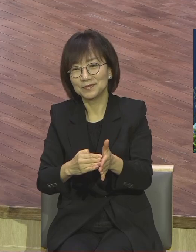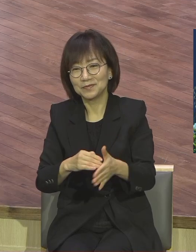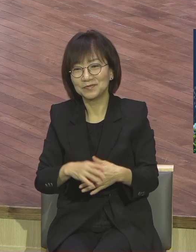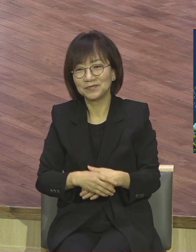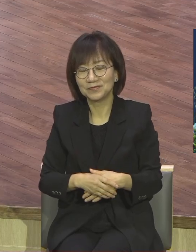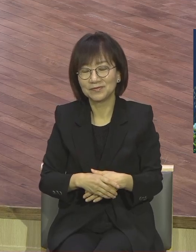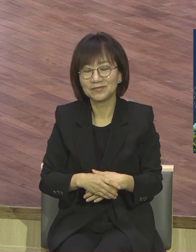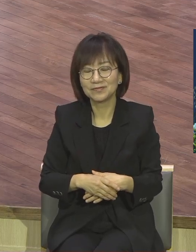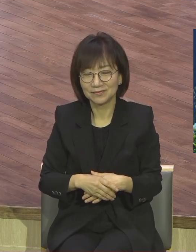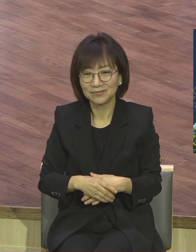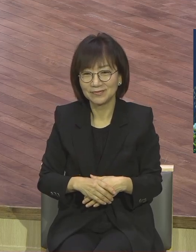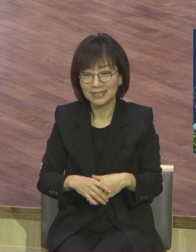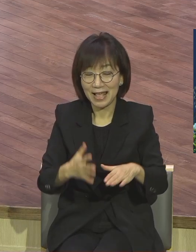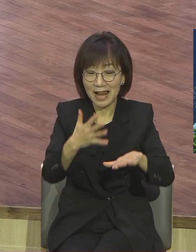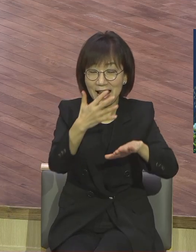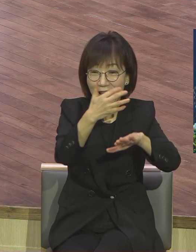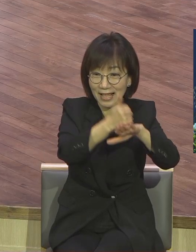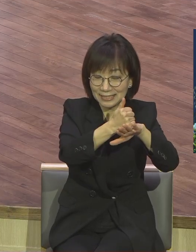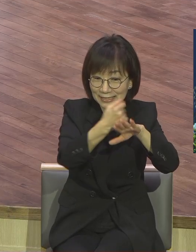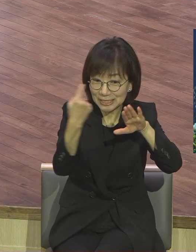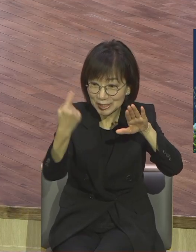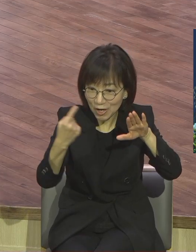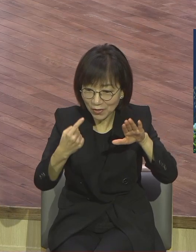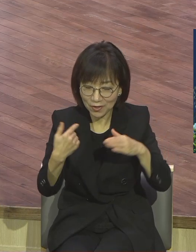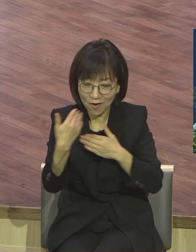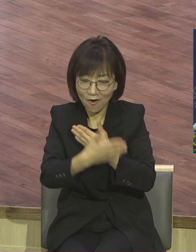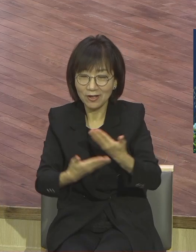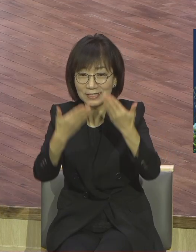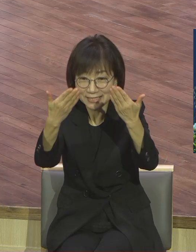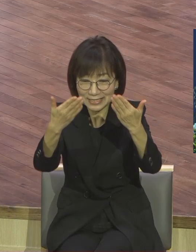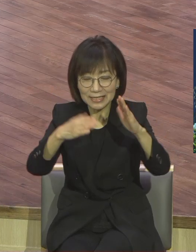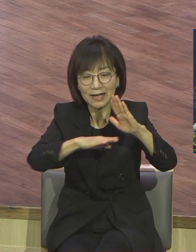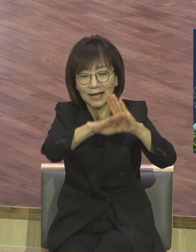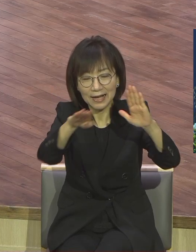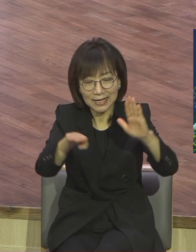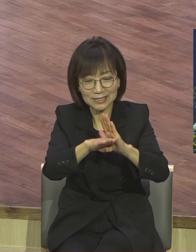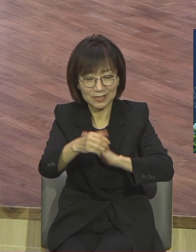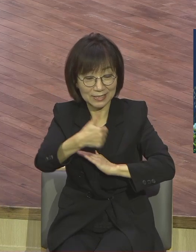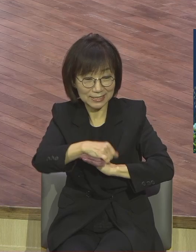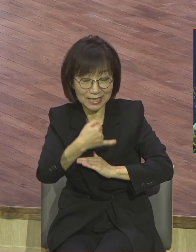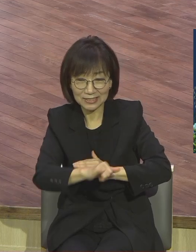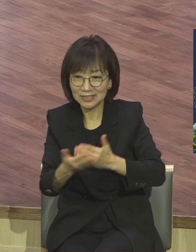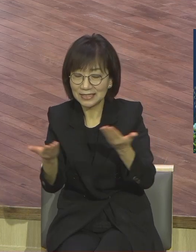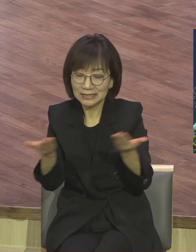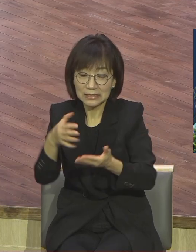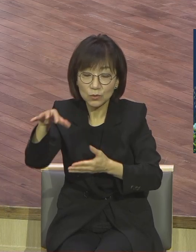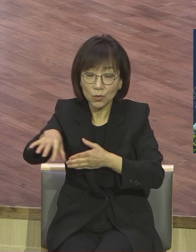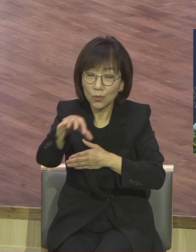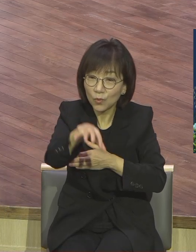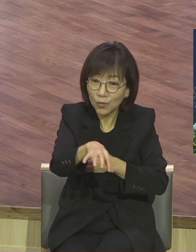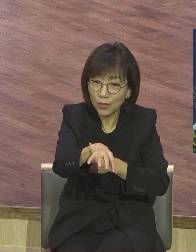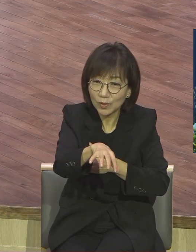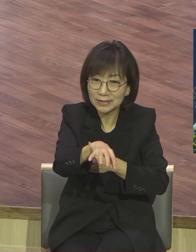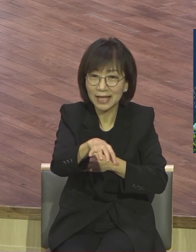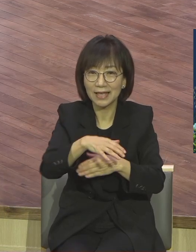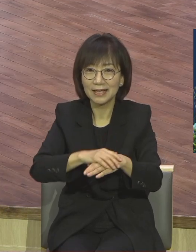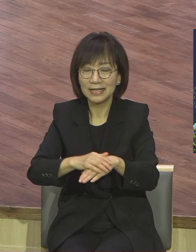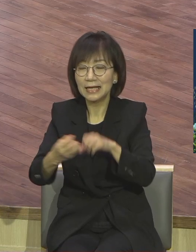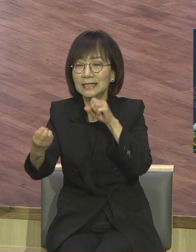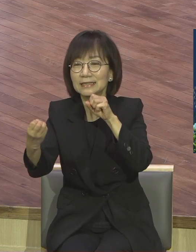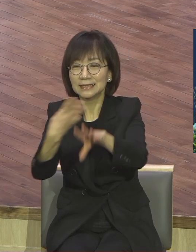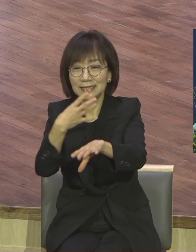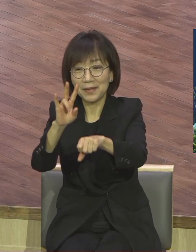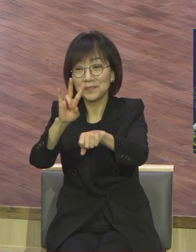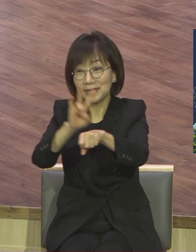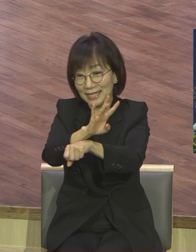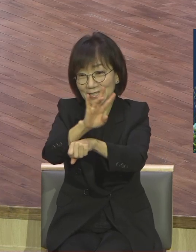라스트 천 헌신자의 가정과 자녀, 모든 산업 이 현장에 응답 24의